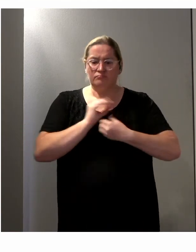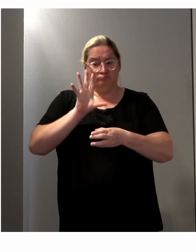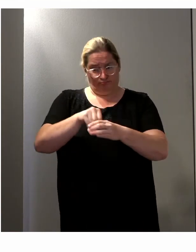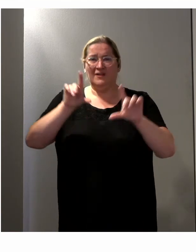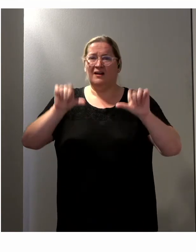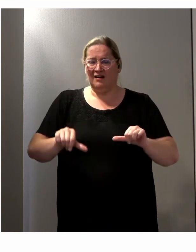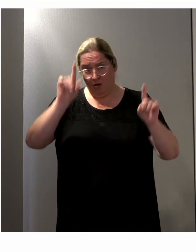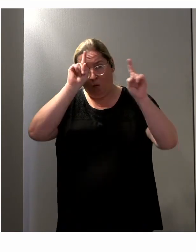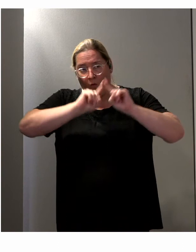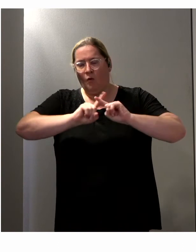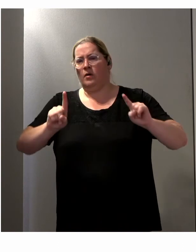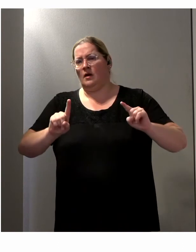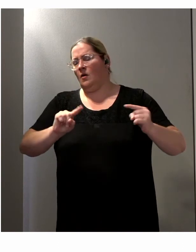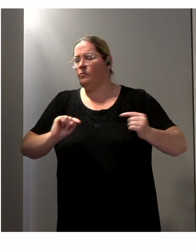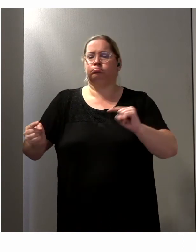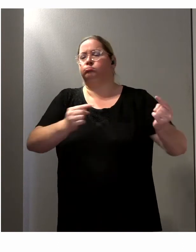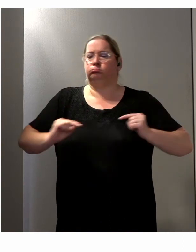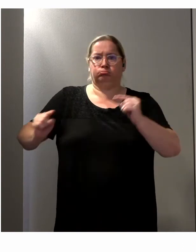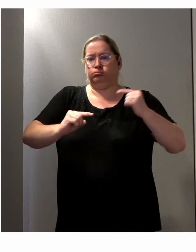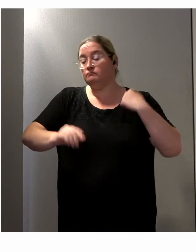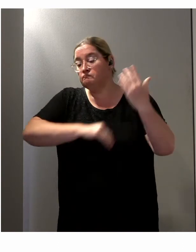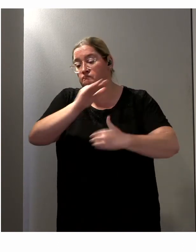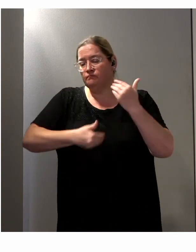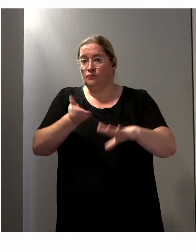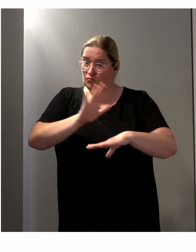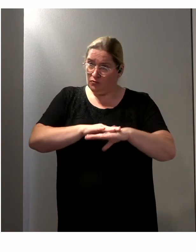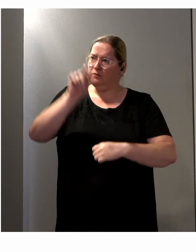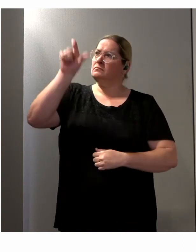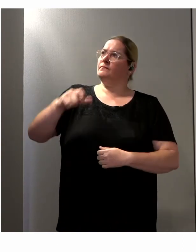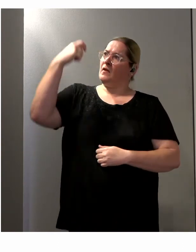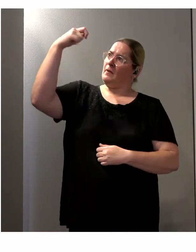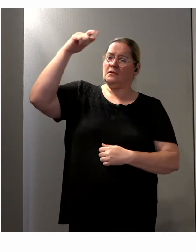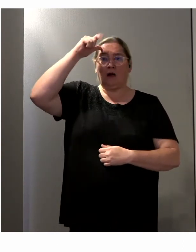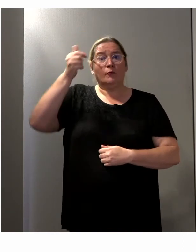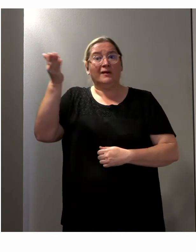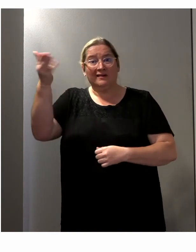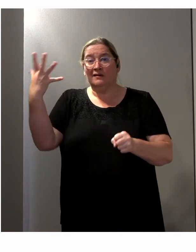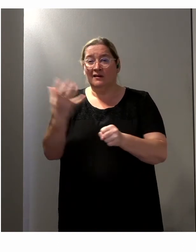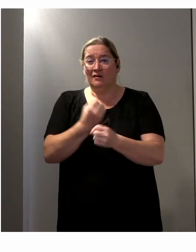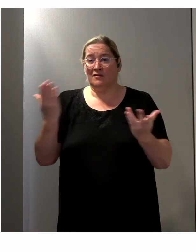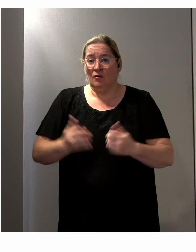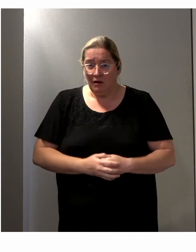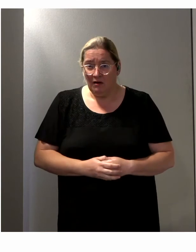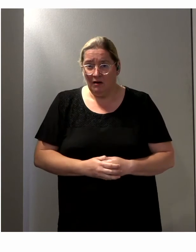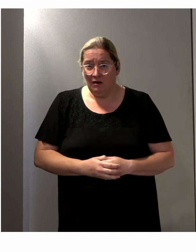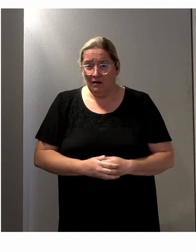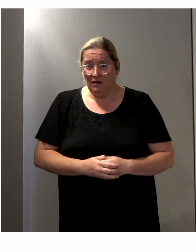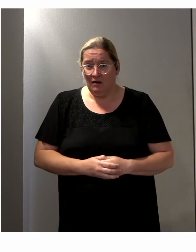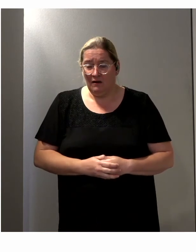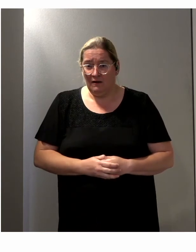des opinions très divergentes sur le sujet et nous avons obtenu de la part du président de la République d'exclure l'AAH du